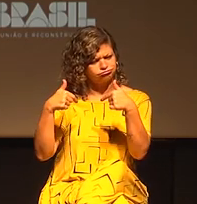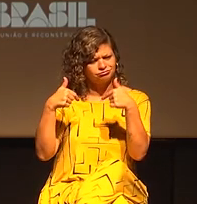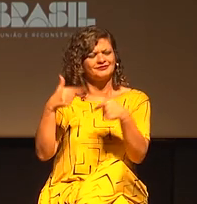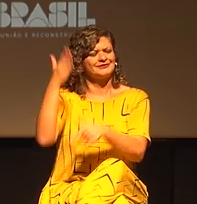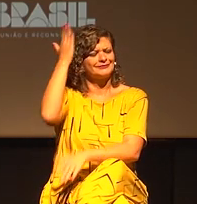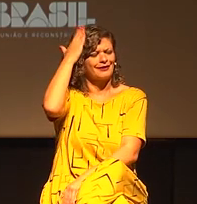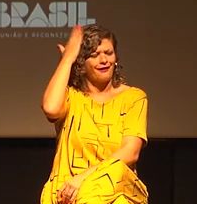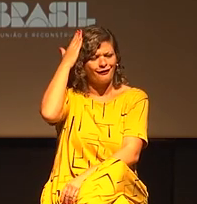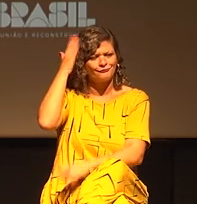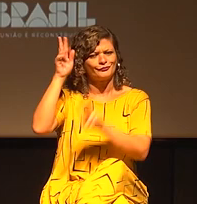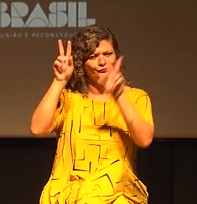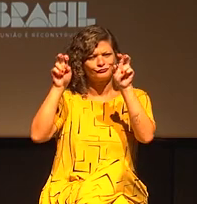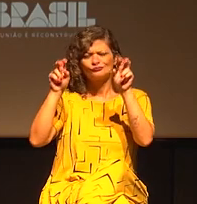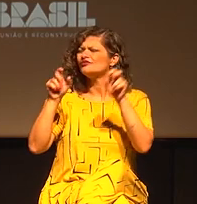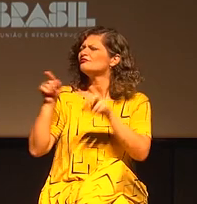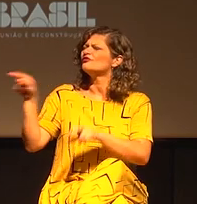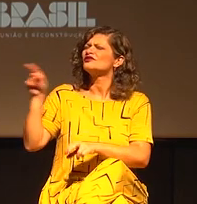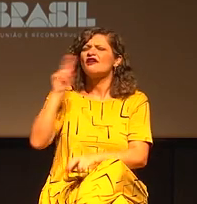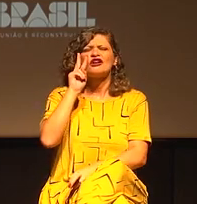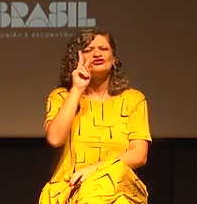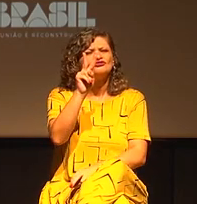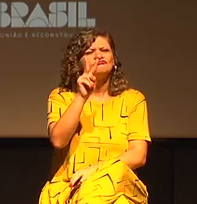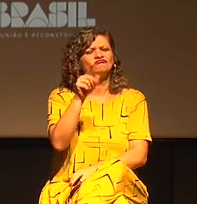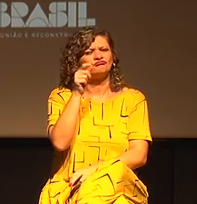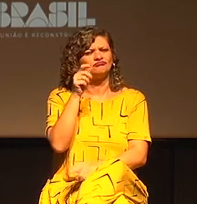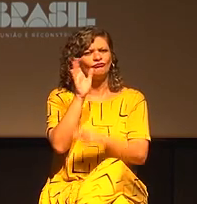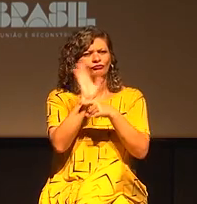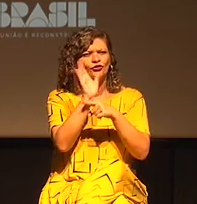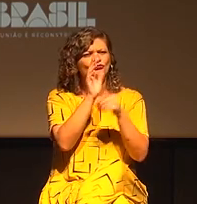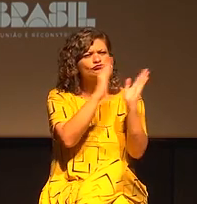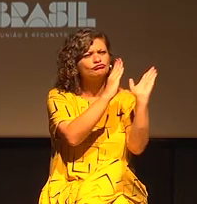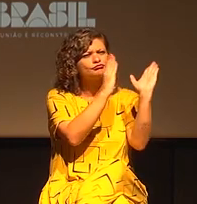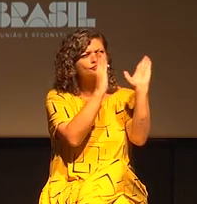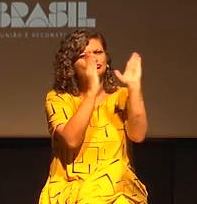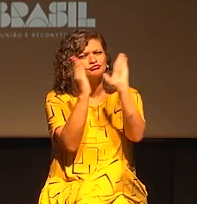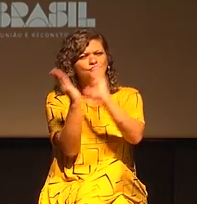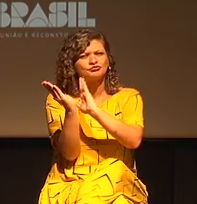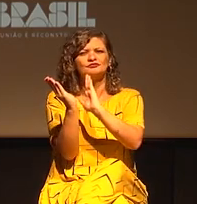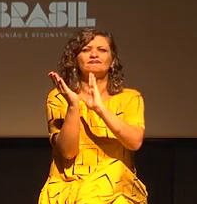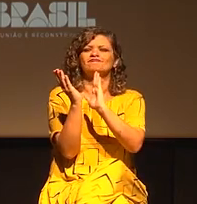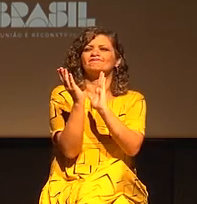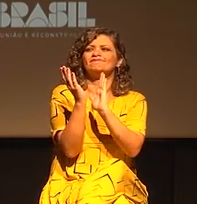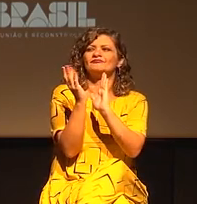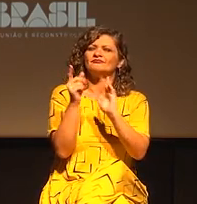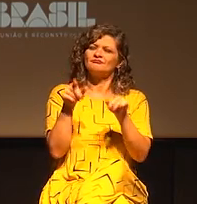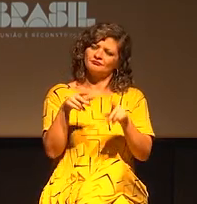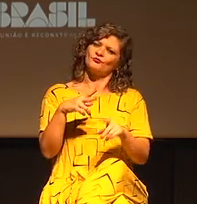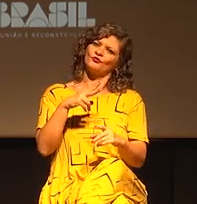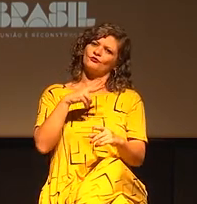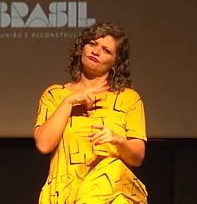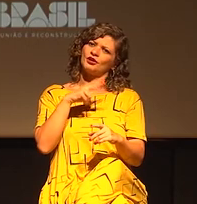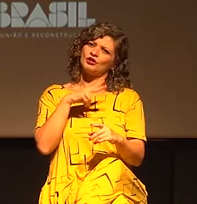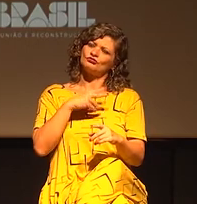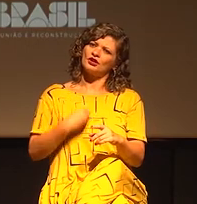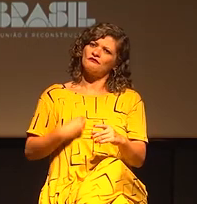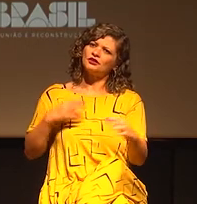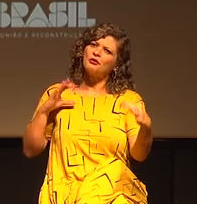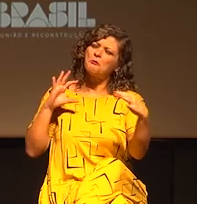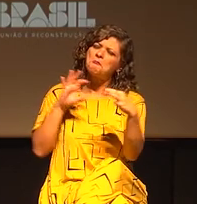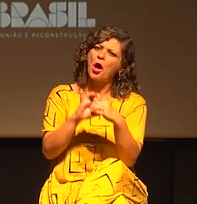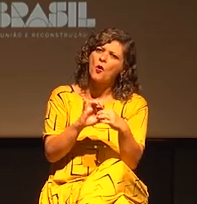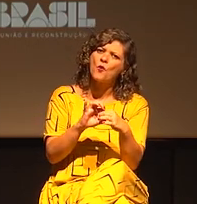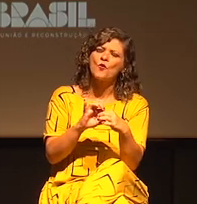assunto e o que que te tocou assim qual que foi a a ideia né Assim você fal desse lado pessoal como você dá fome nessa